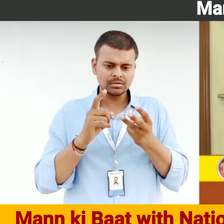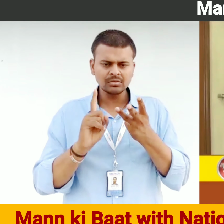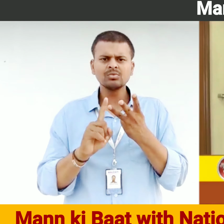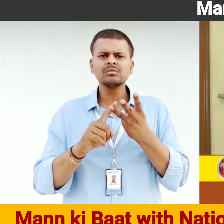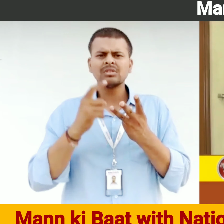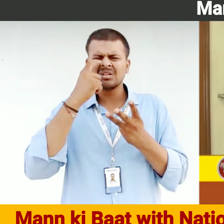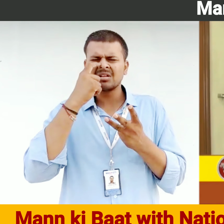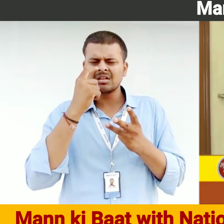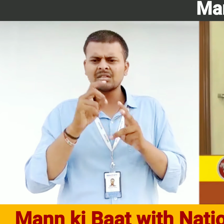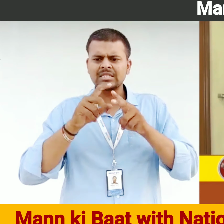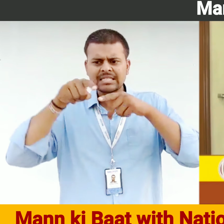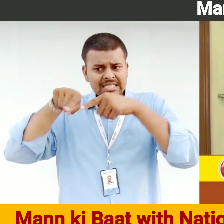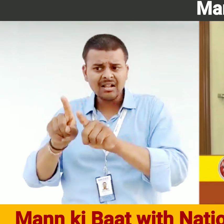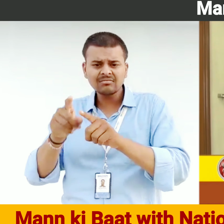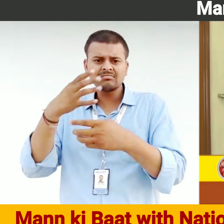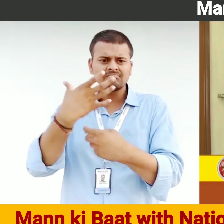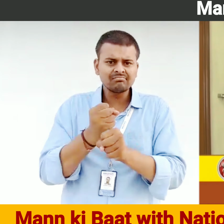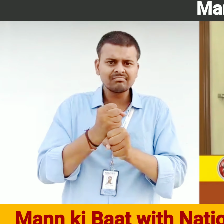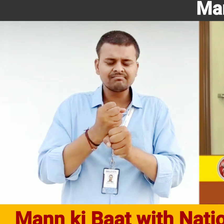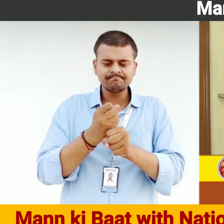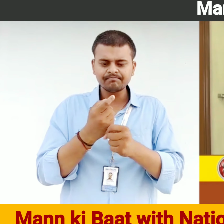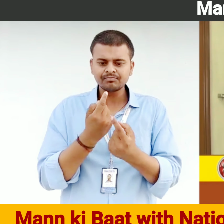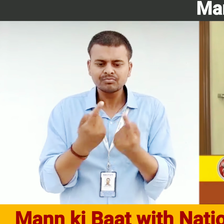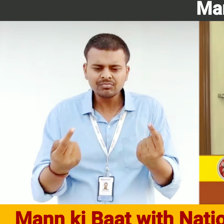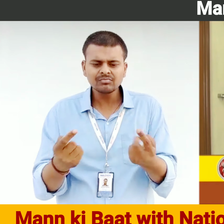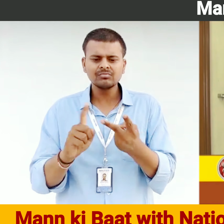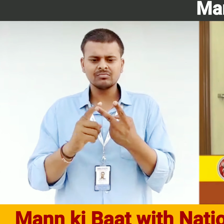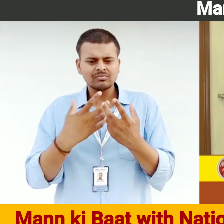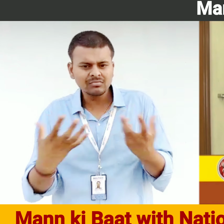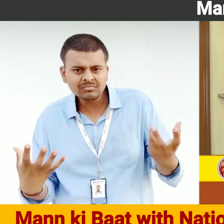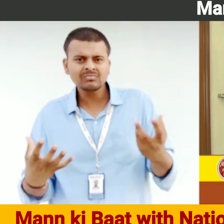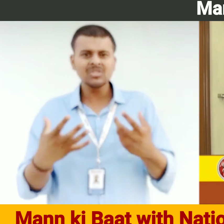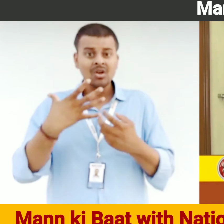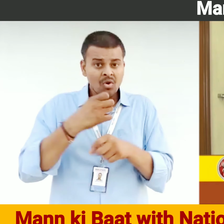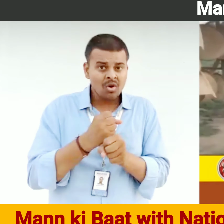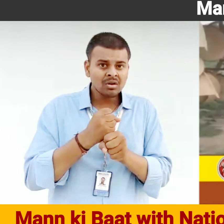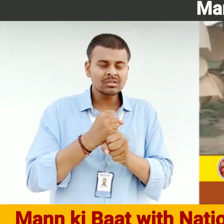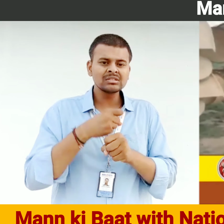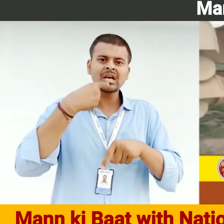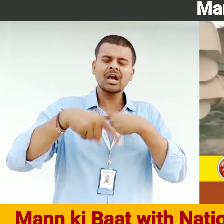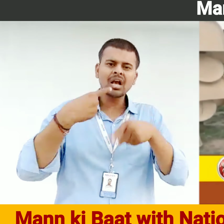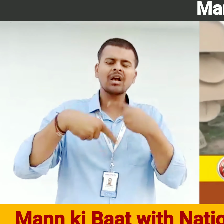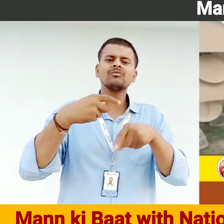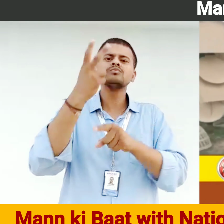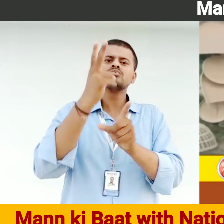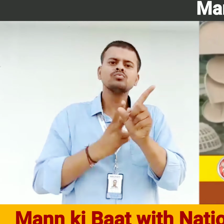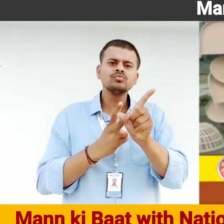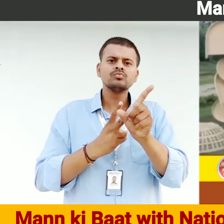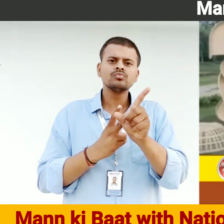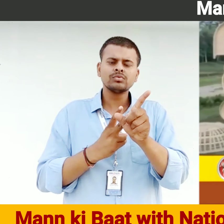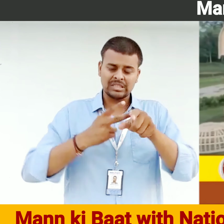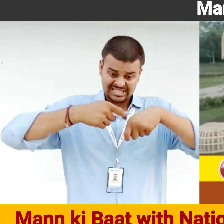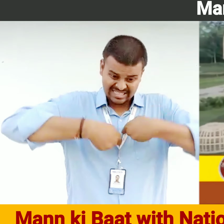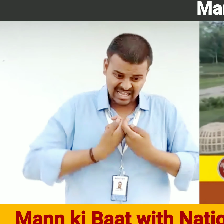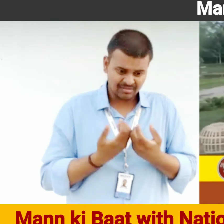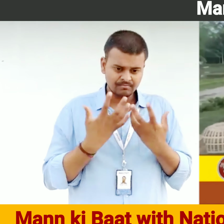हुए लोकल बैम्बू प्रोडक्ट्स का व्यापार करते हैं और उन्होंने तय किया है कि आने वाले 2 वर्ष में